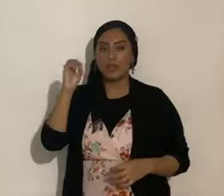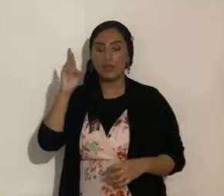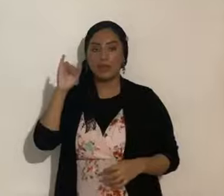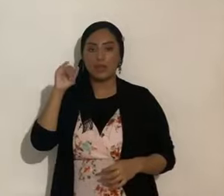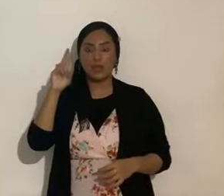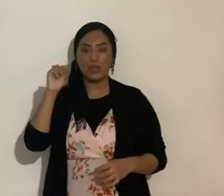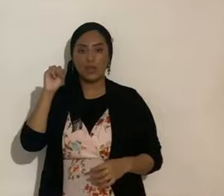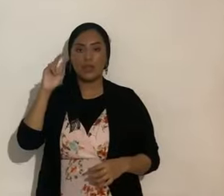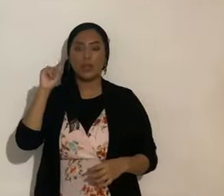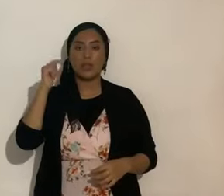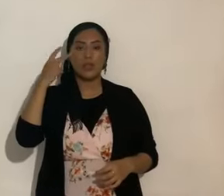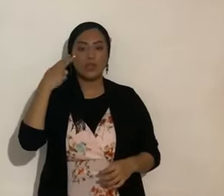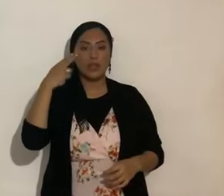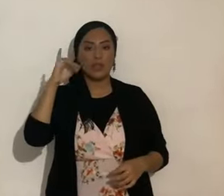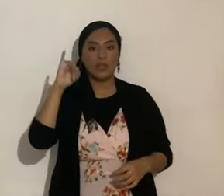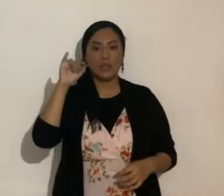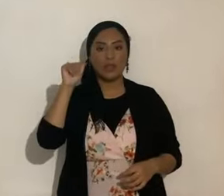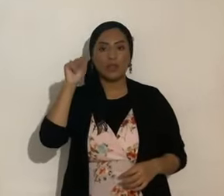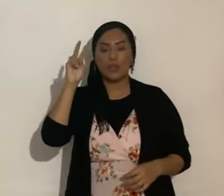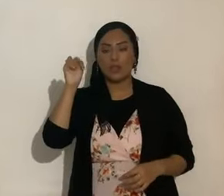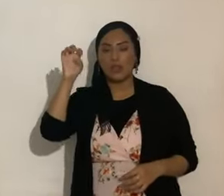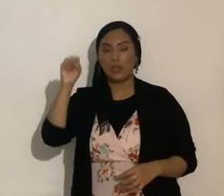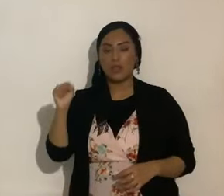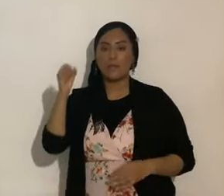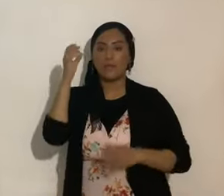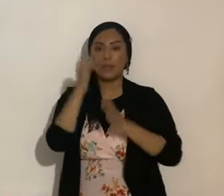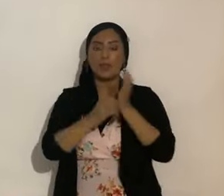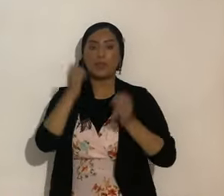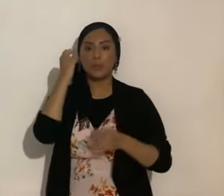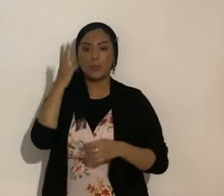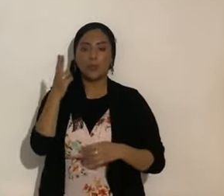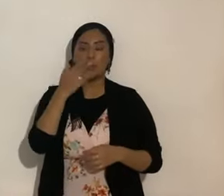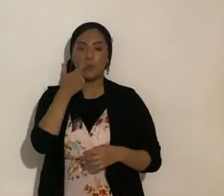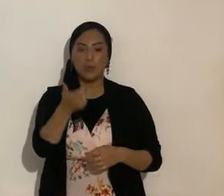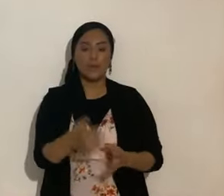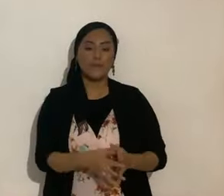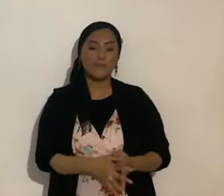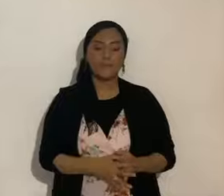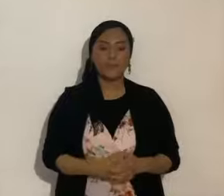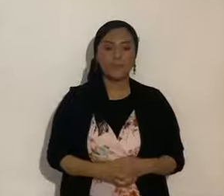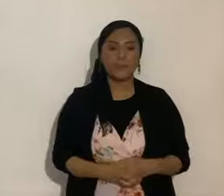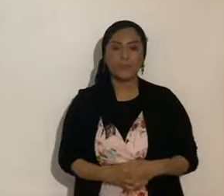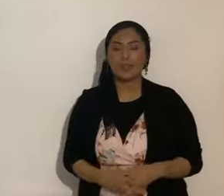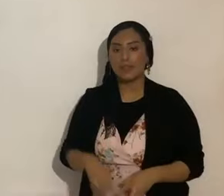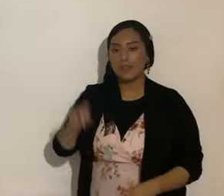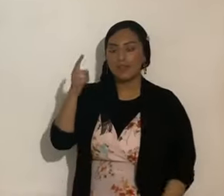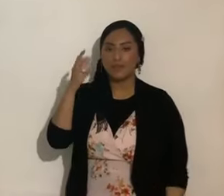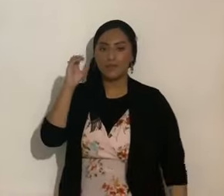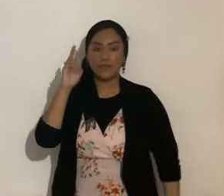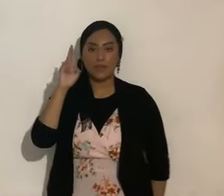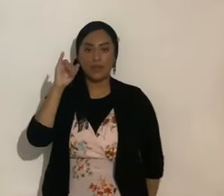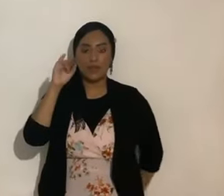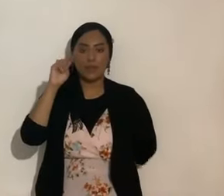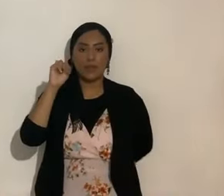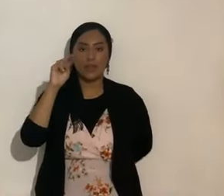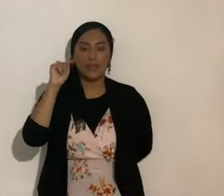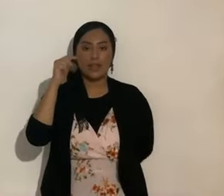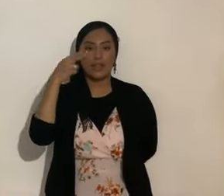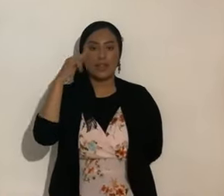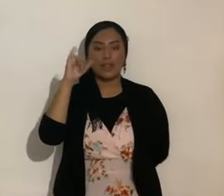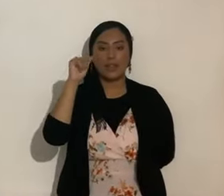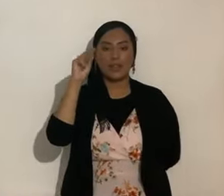tantito, ¿sí? Vamos para 1 Corintios en el capítulo 12 para que ustedes lo vean. 1 Corintios 12, vamos para allá rapidito, con